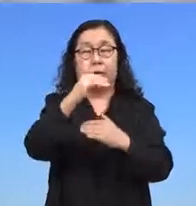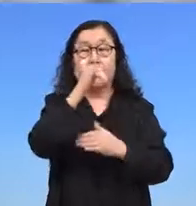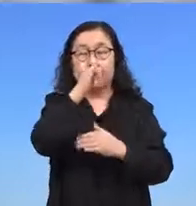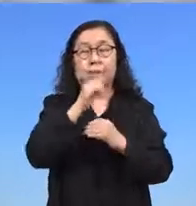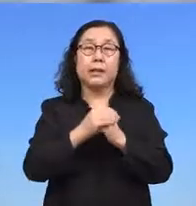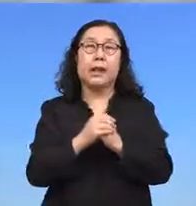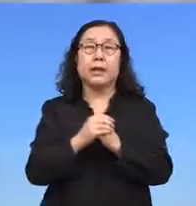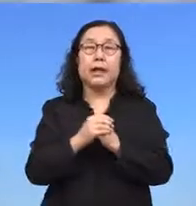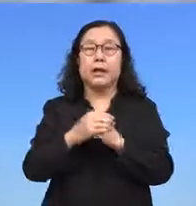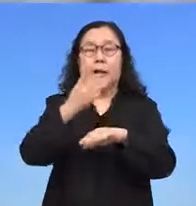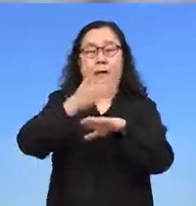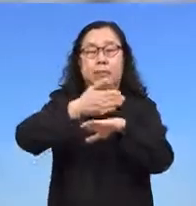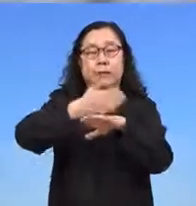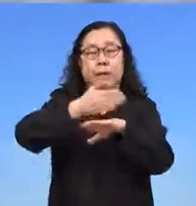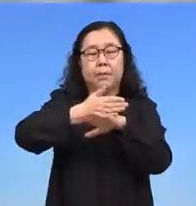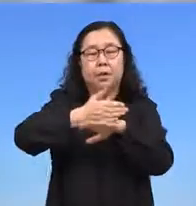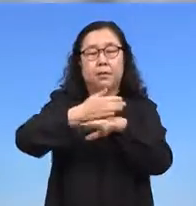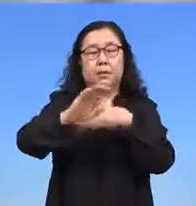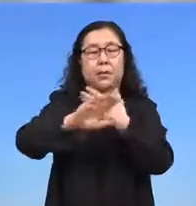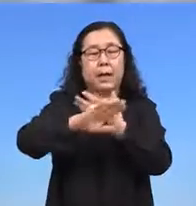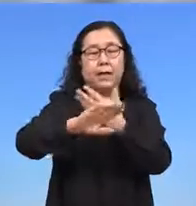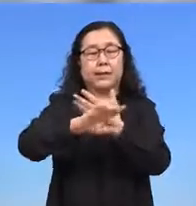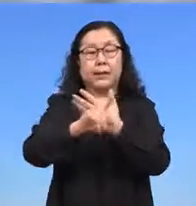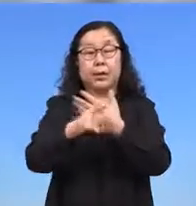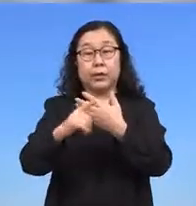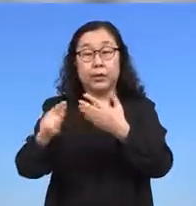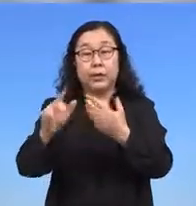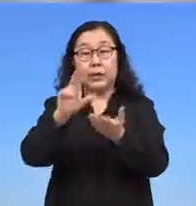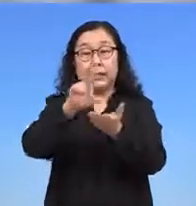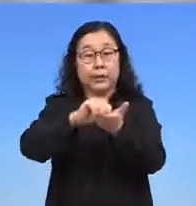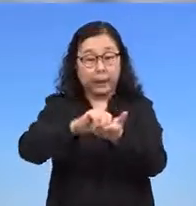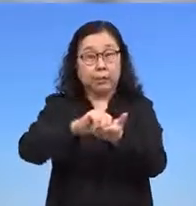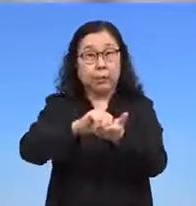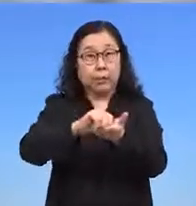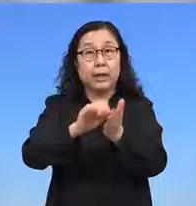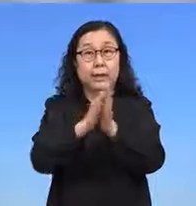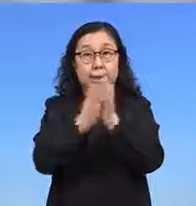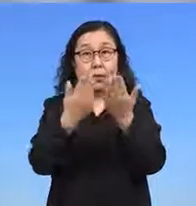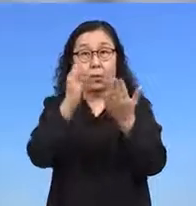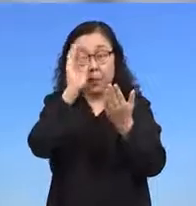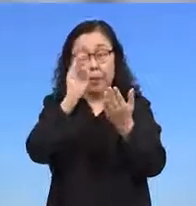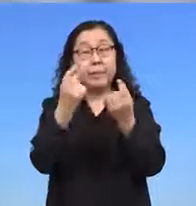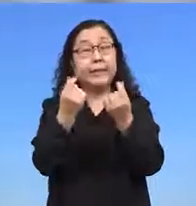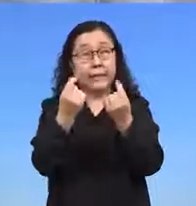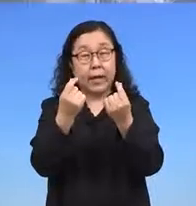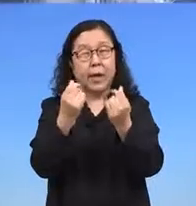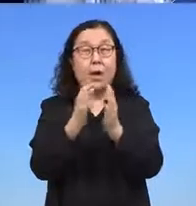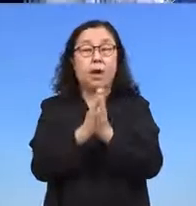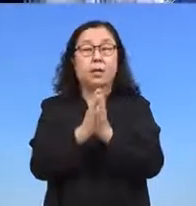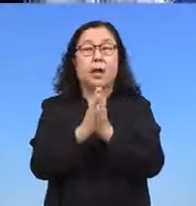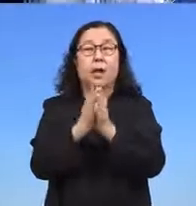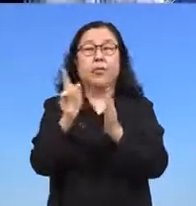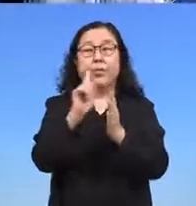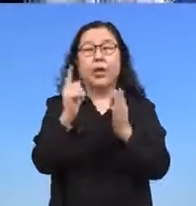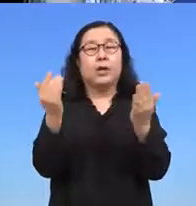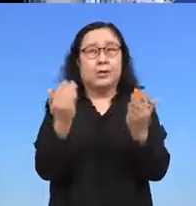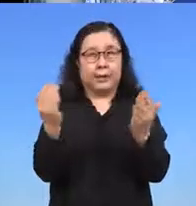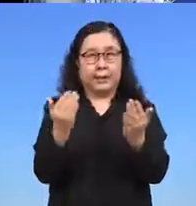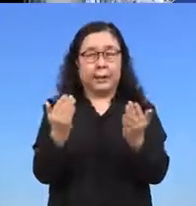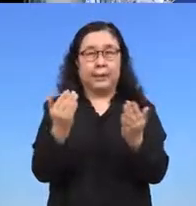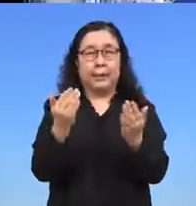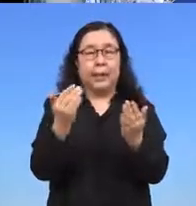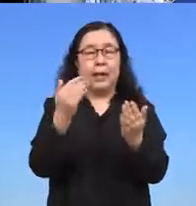감사하면 달라지는 것들, 이런 책에도 보니까 비슷한 내용을 주장합니다. 제가 일부를 읽어드리겠습니다.